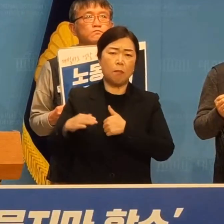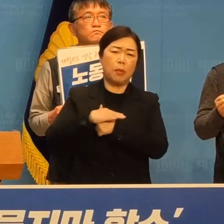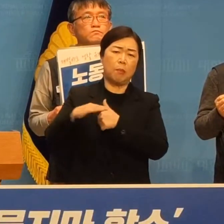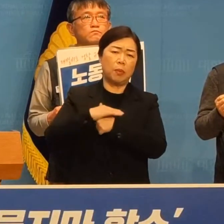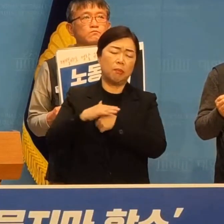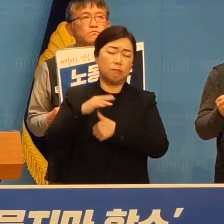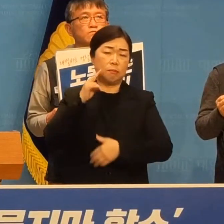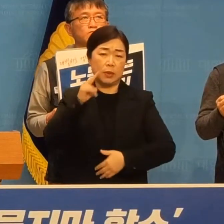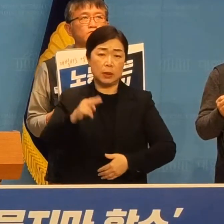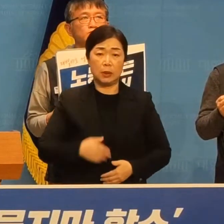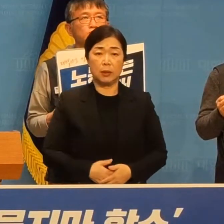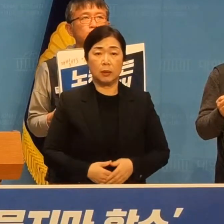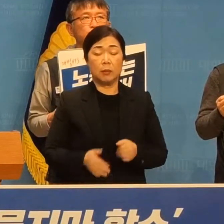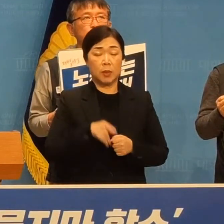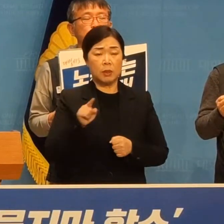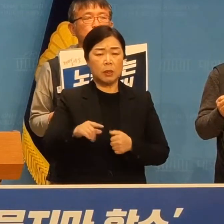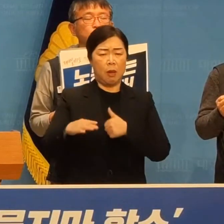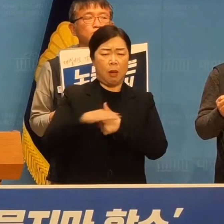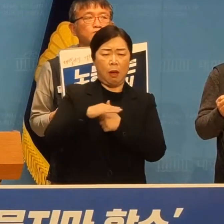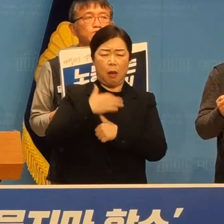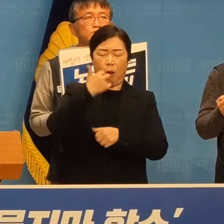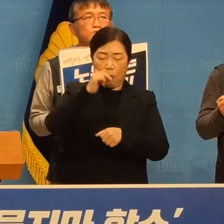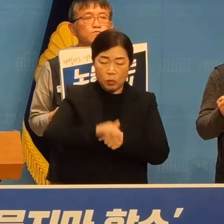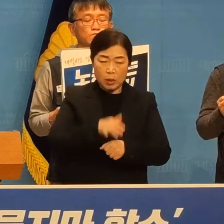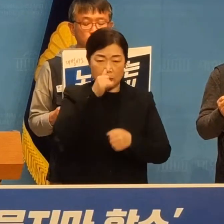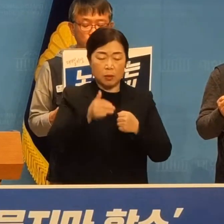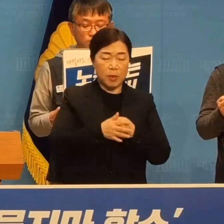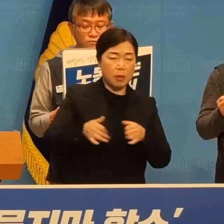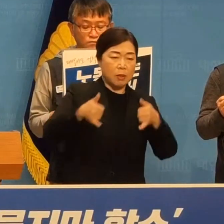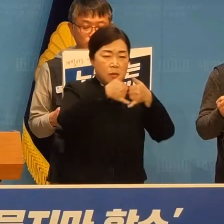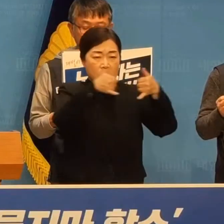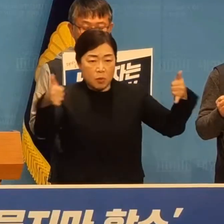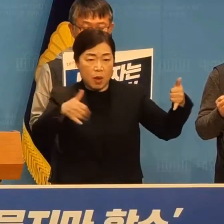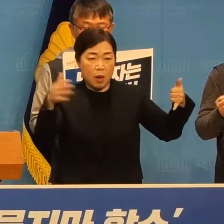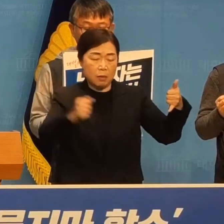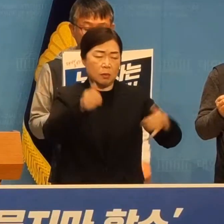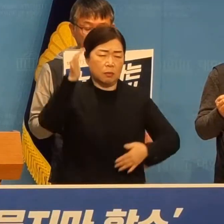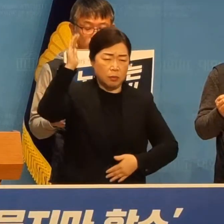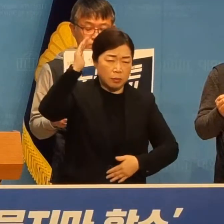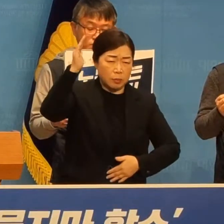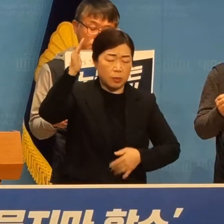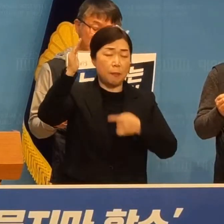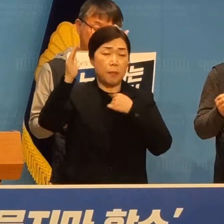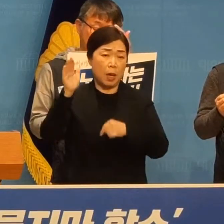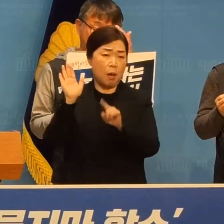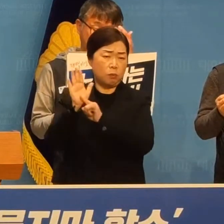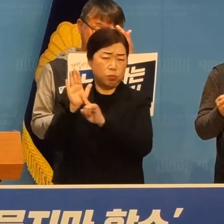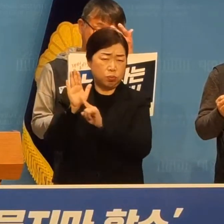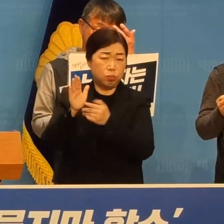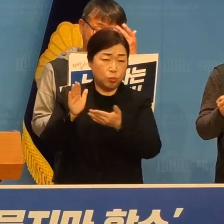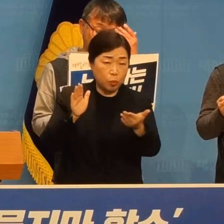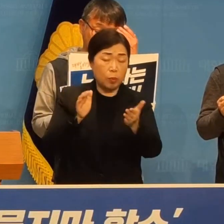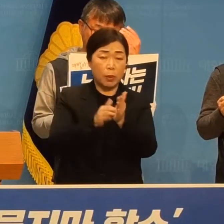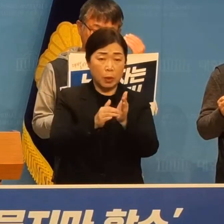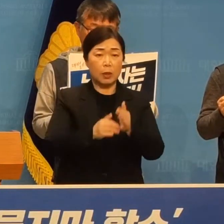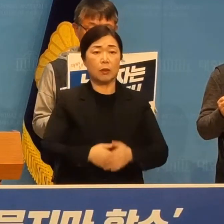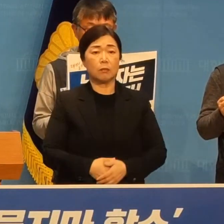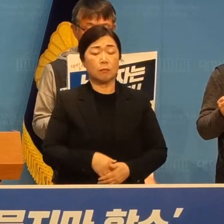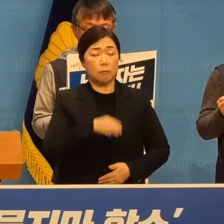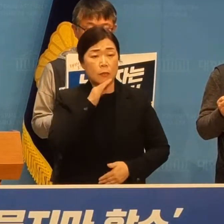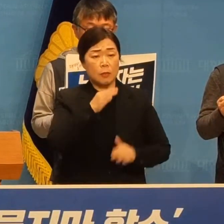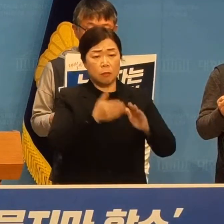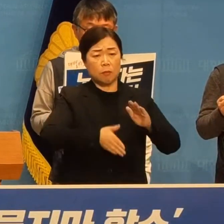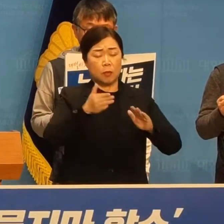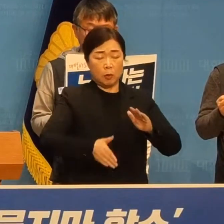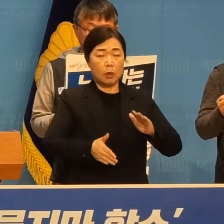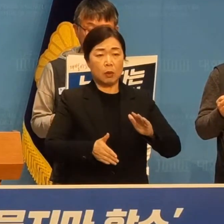겪은 부당한 일을 세상에 알리고자 현수막을 치고 발언을 하곤 했습니다. 너무나 통상적인 정당한 조합